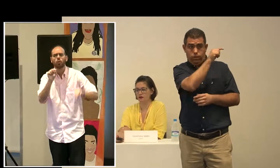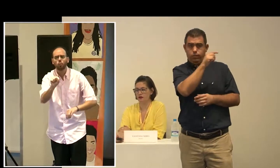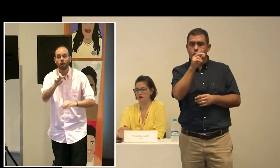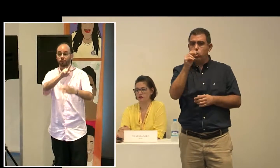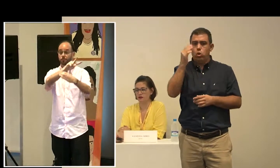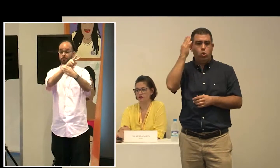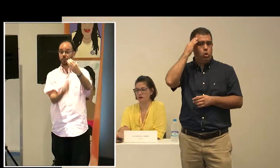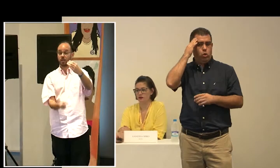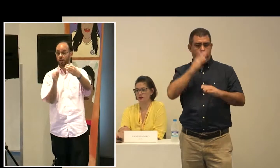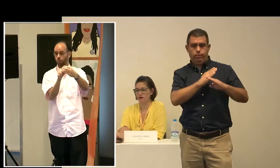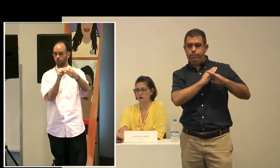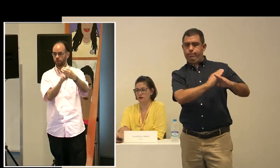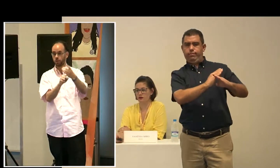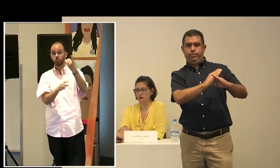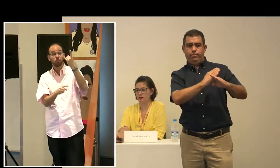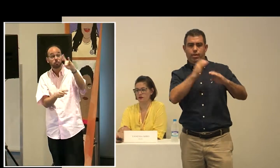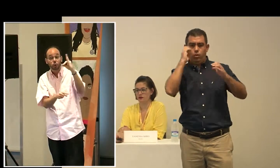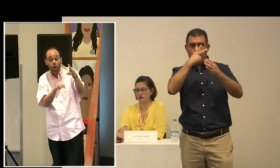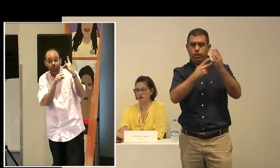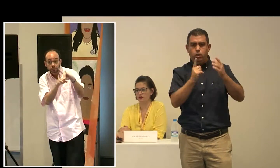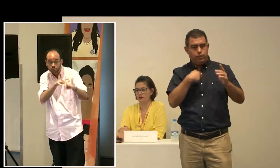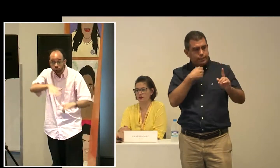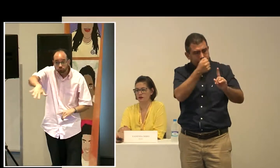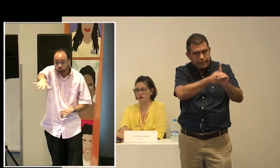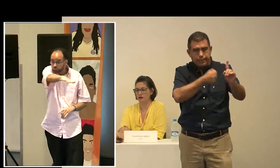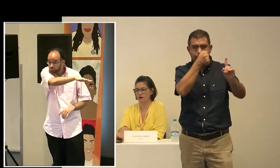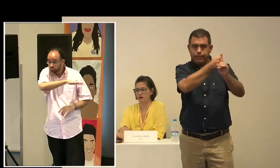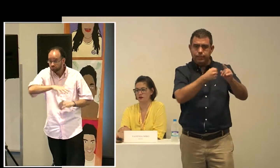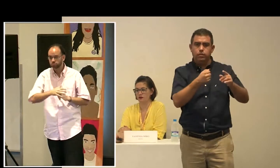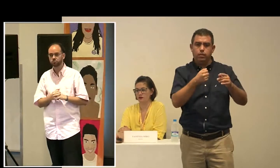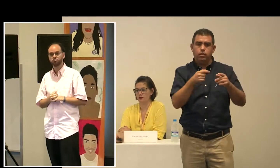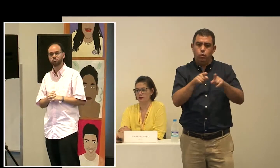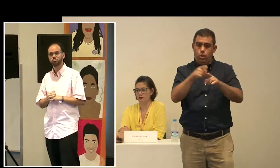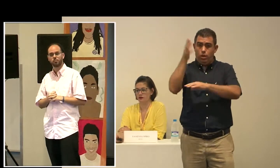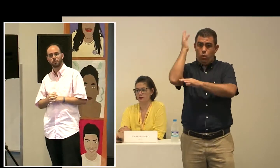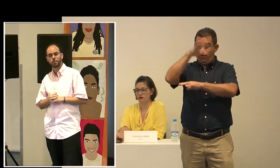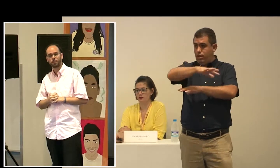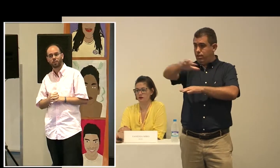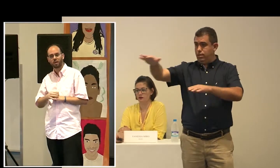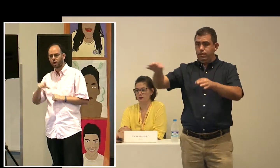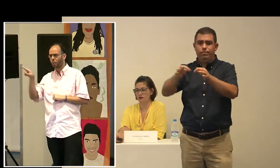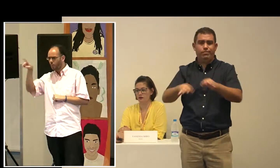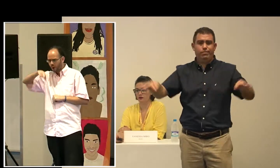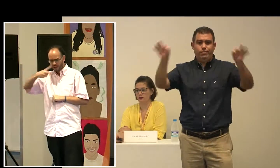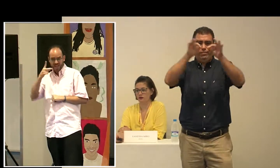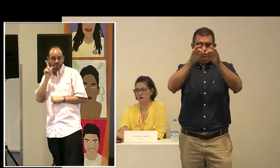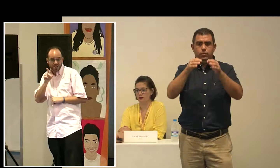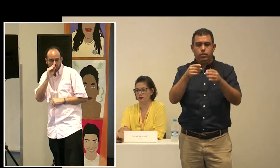E eles vieram com qual objetivo? Ensinar o que era o bilinguismo para nós bolivianos.